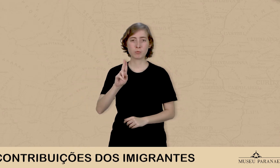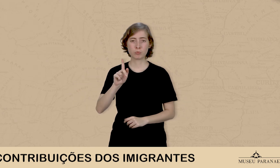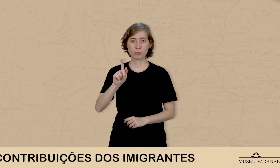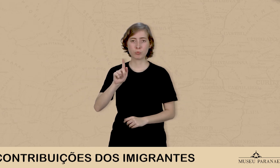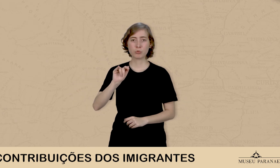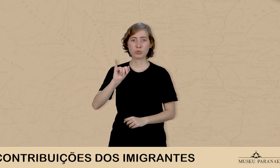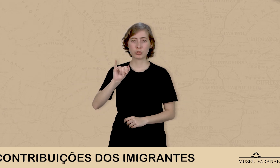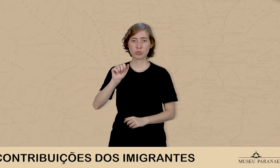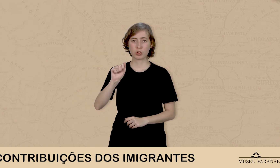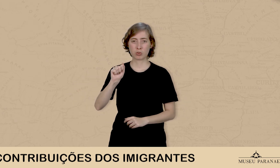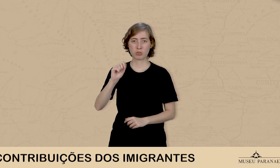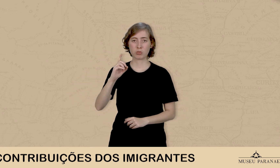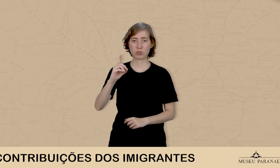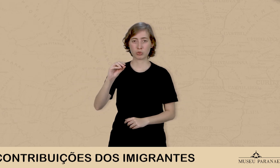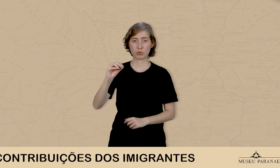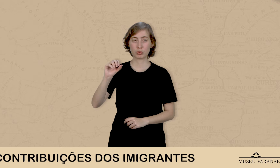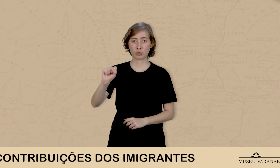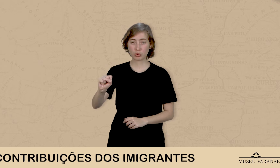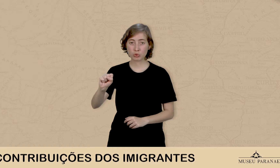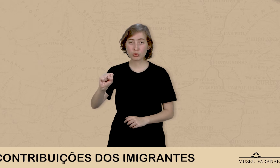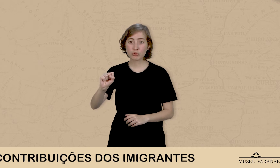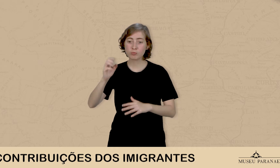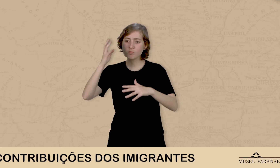na condição de refugiados.